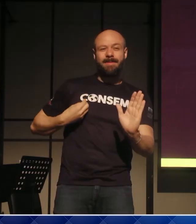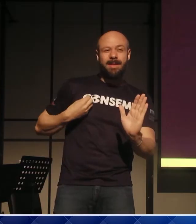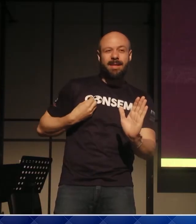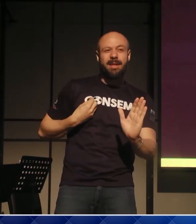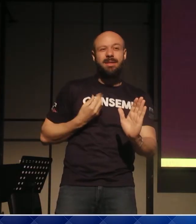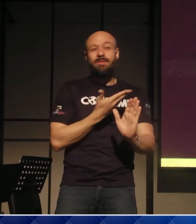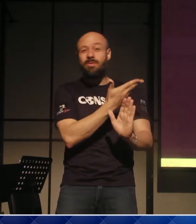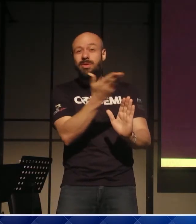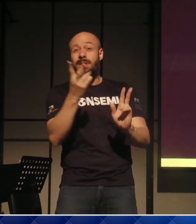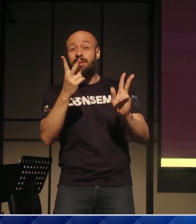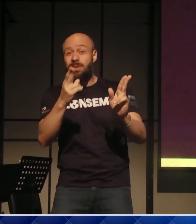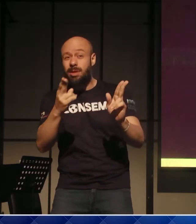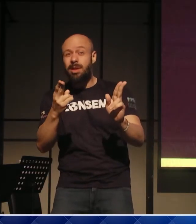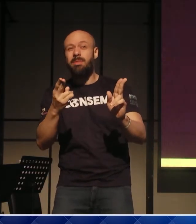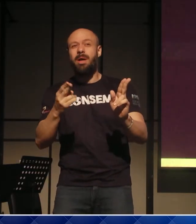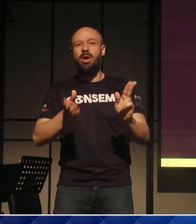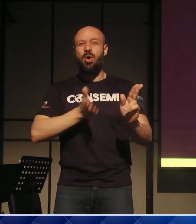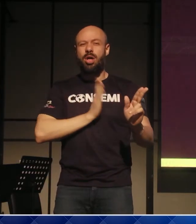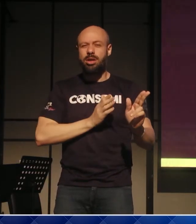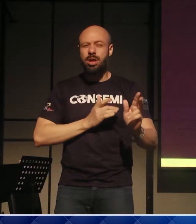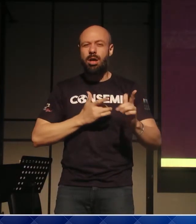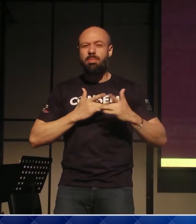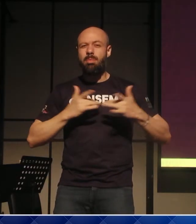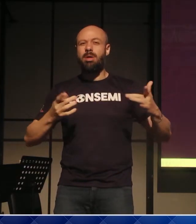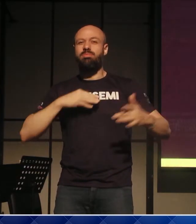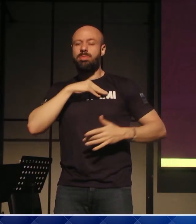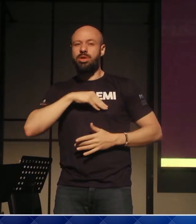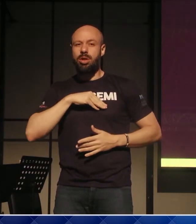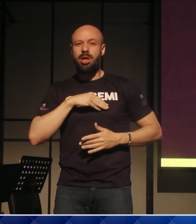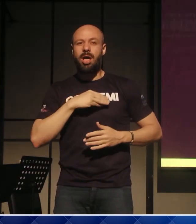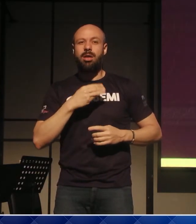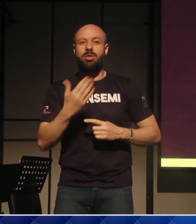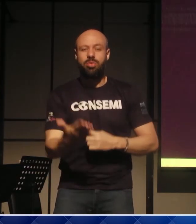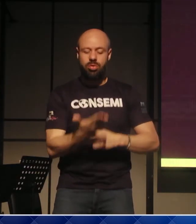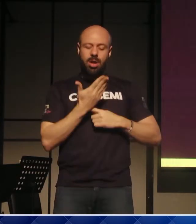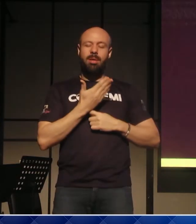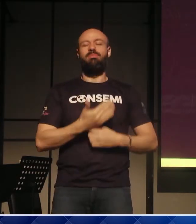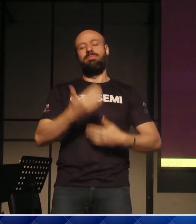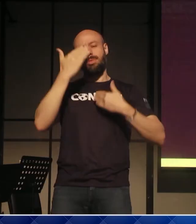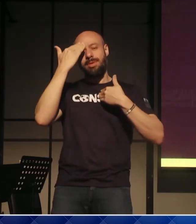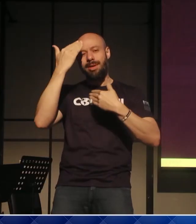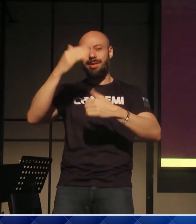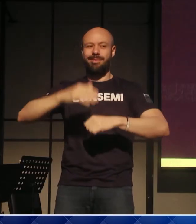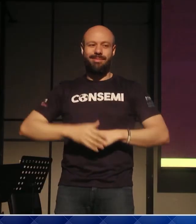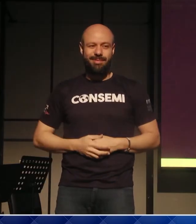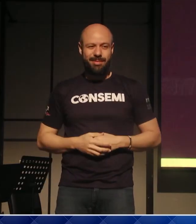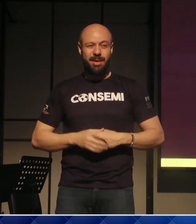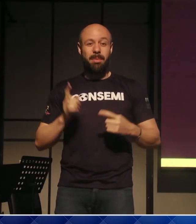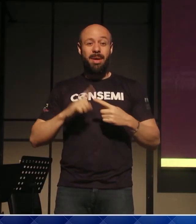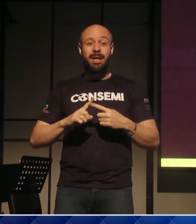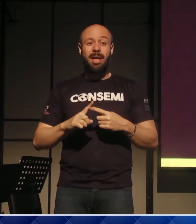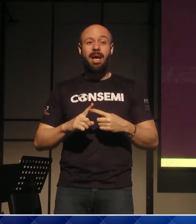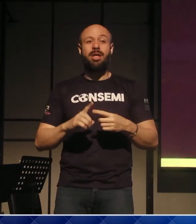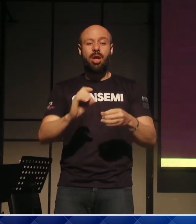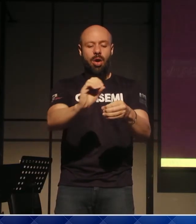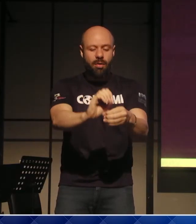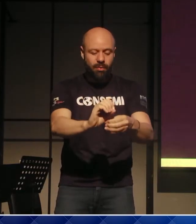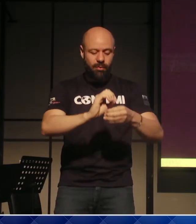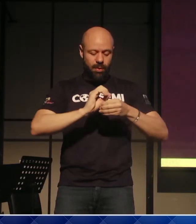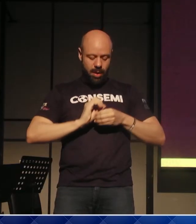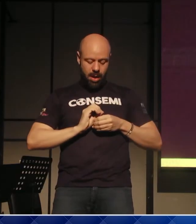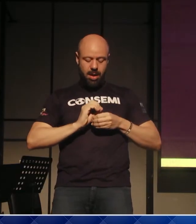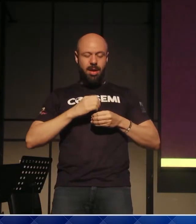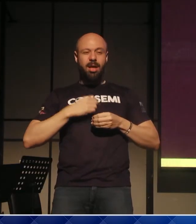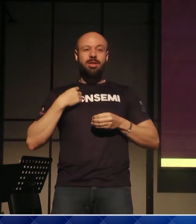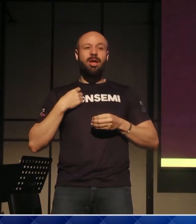como vocês, com o coração missionário, nós pudemos seguir. E eu quero dizer para vocês que aquela oferta nos ajudou num